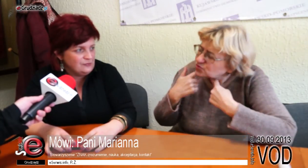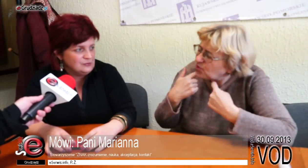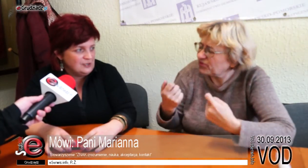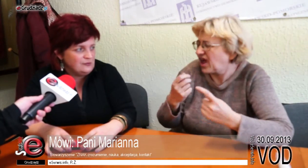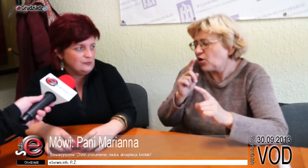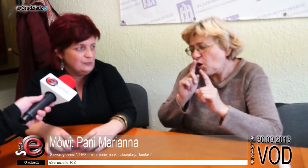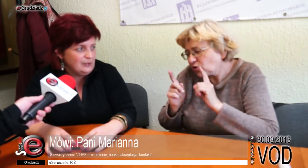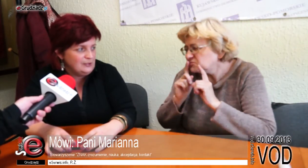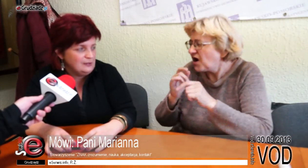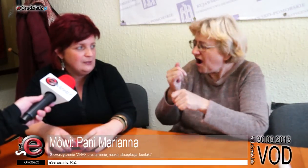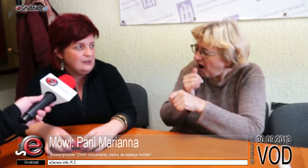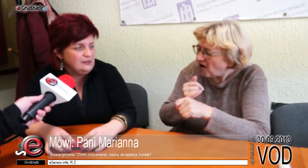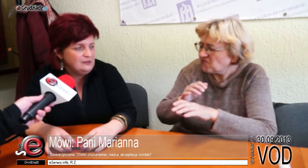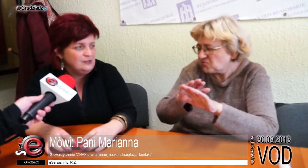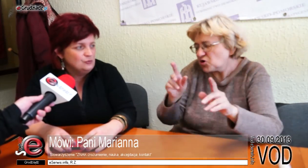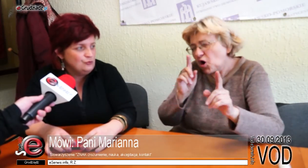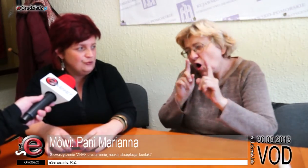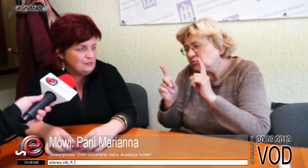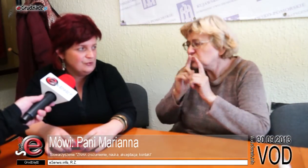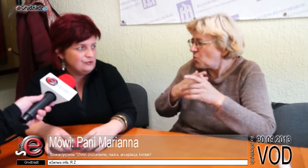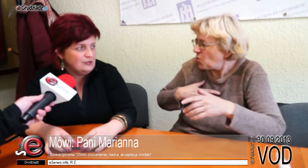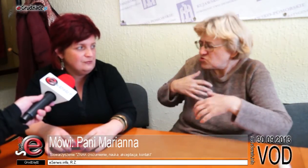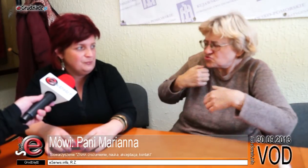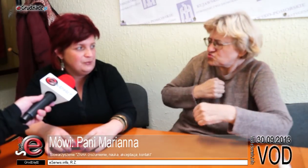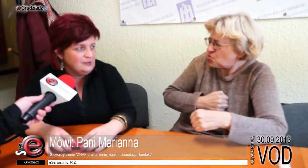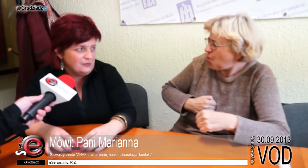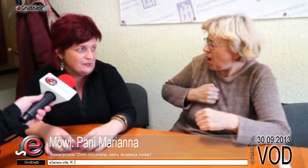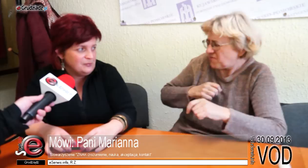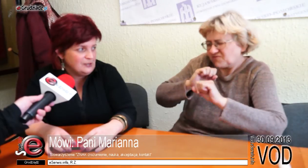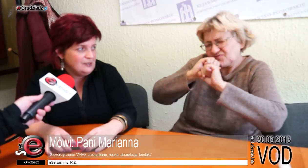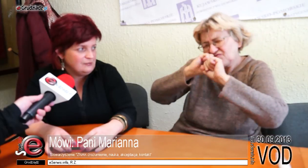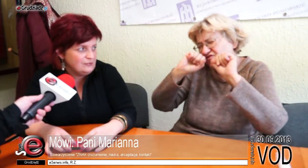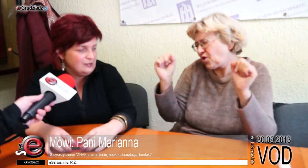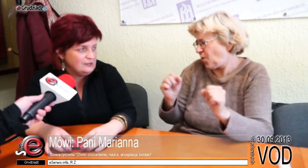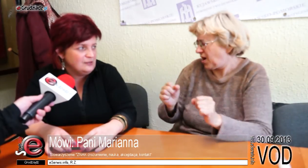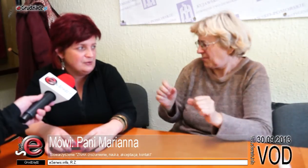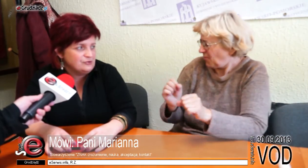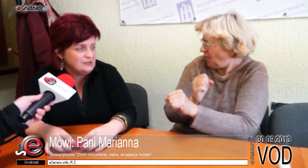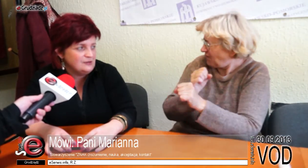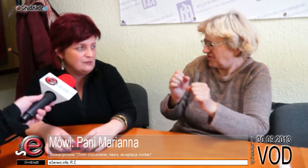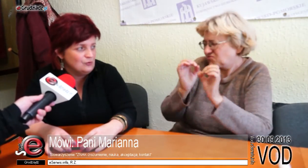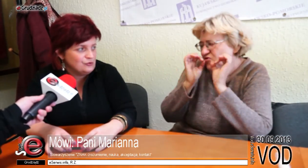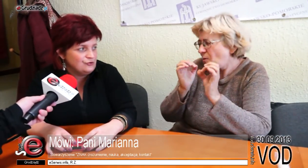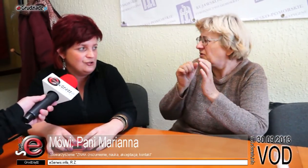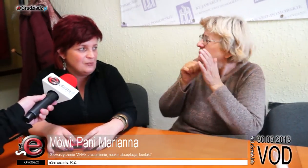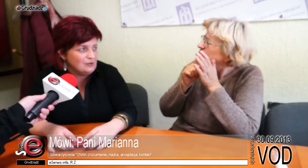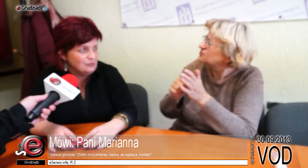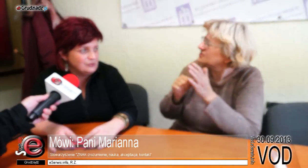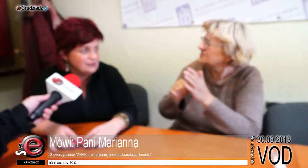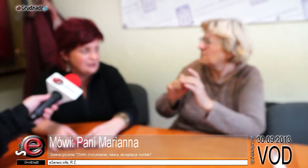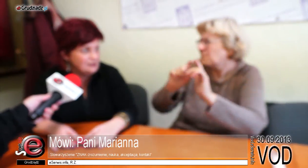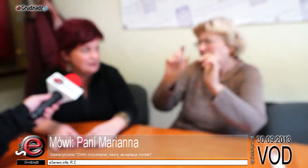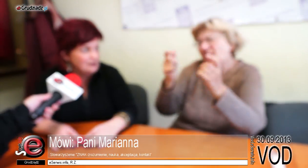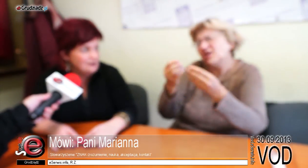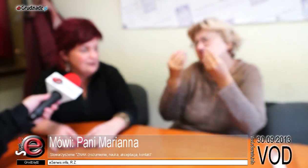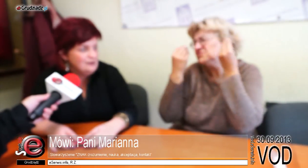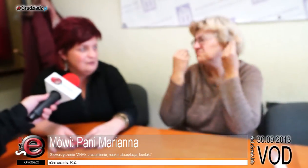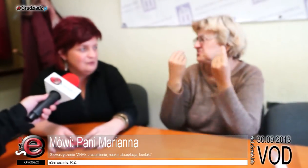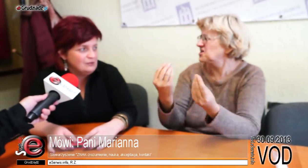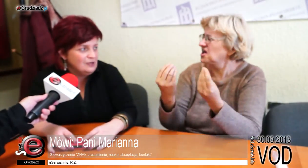tutaj super, nie nudzimy się, wypijemy sobie kawkę, nie ma żadnej złości, nie ma kłótni.